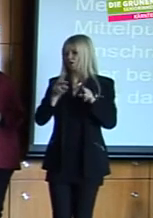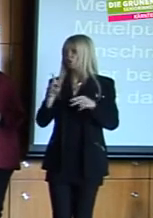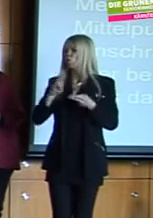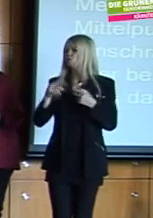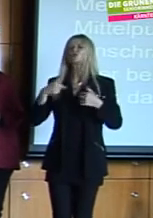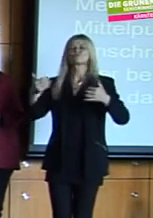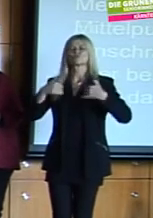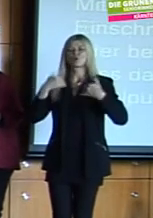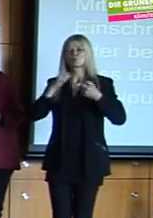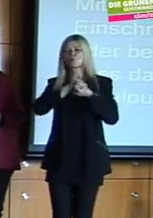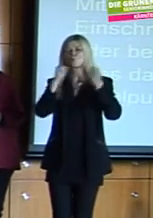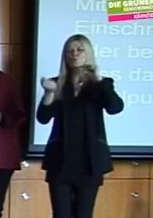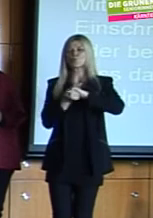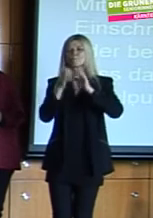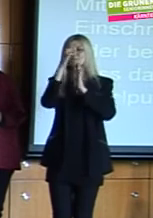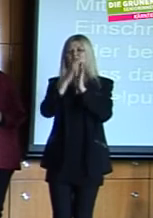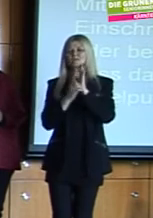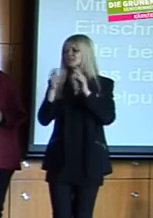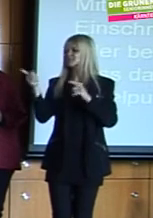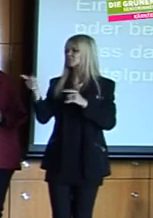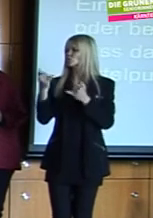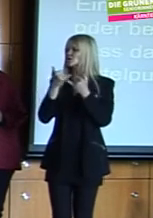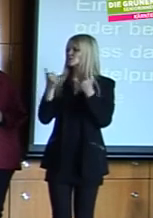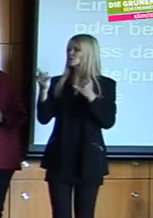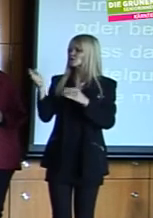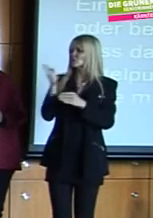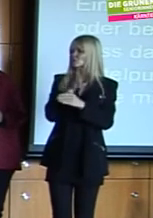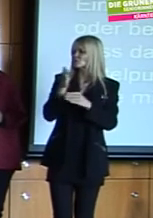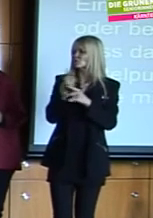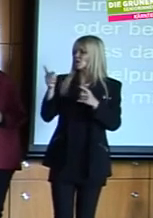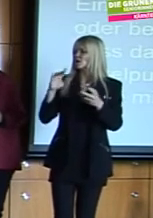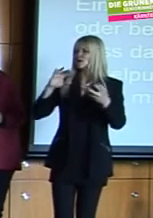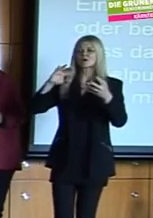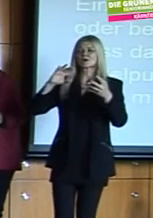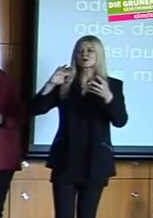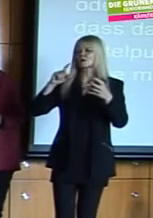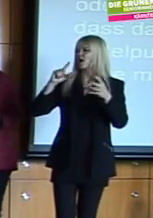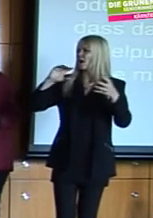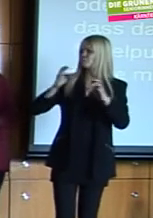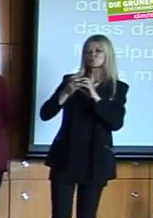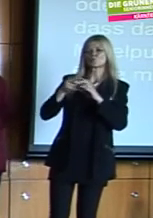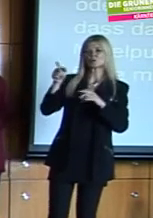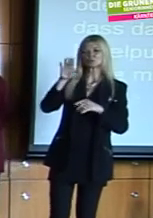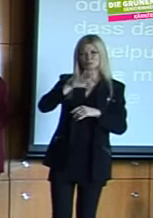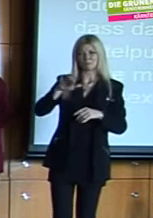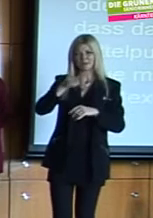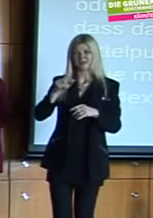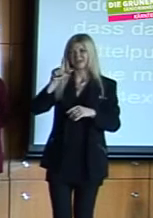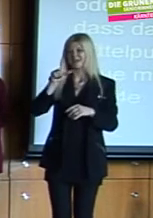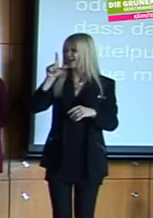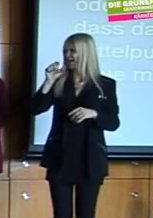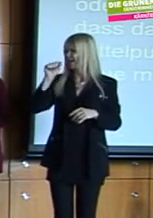eines mittlerweile geflügelten Abkürzungsbereiches, denn bisher habe ich LEP immer als linke Einheitspartei von unseren politischen